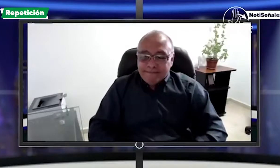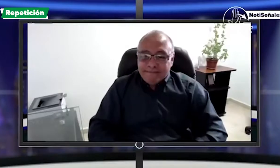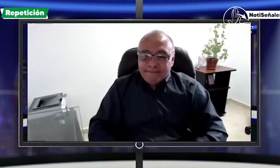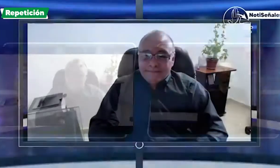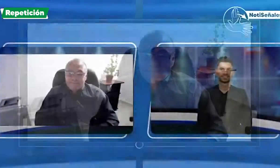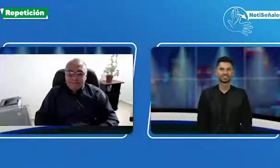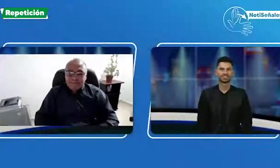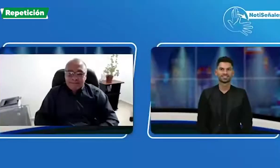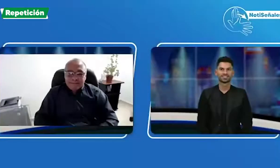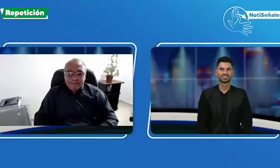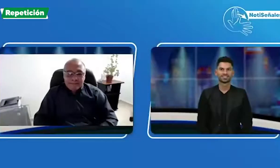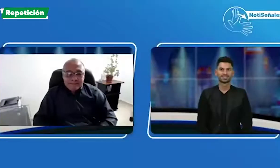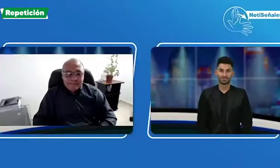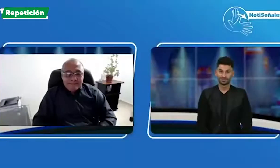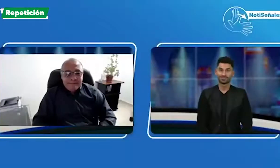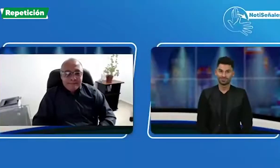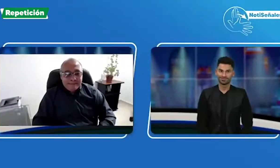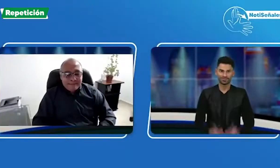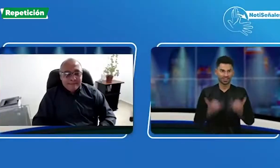Conciencia Gracias A Todos